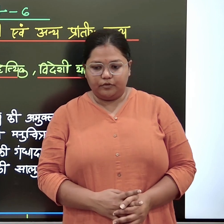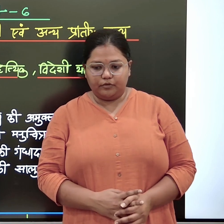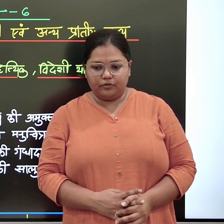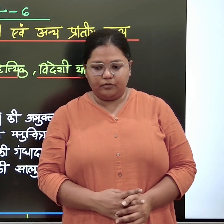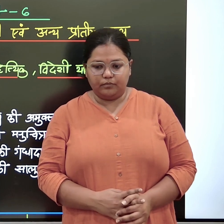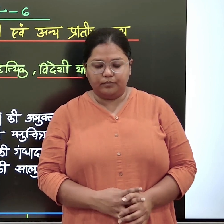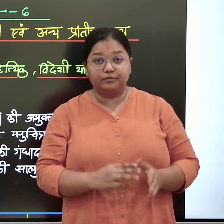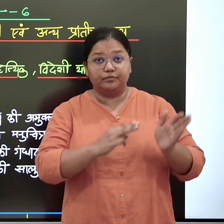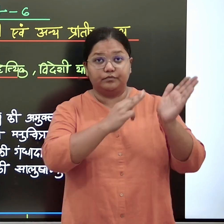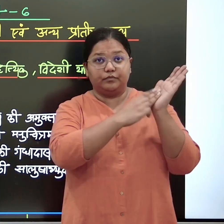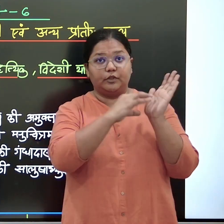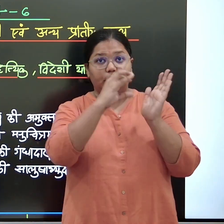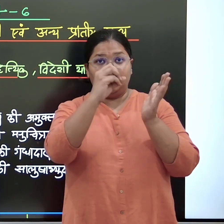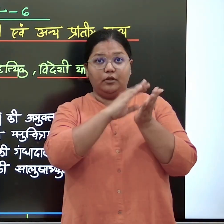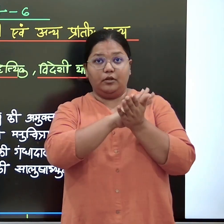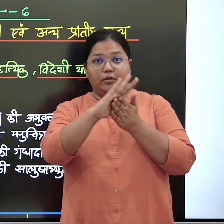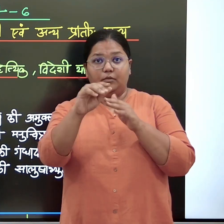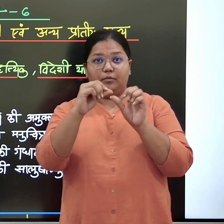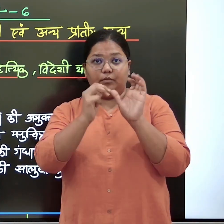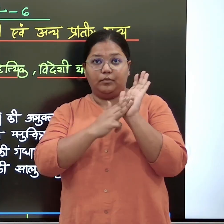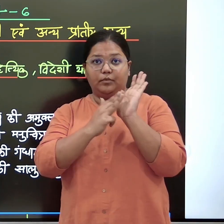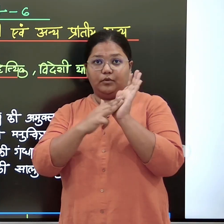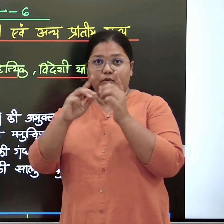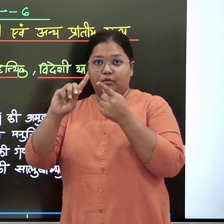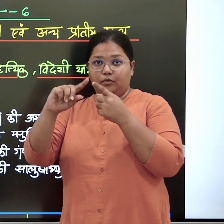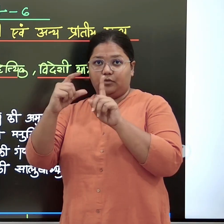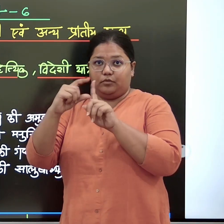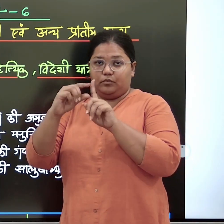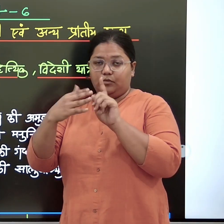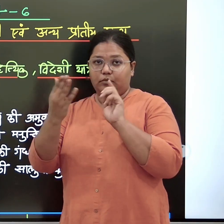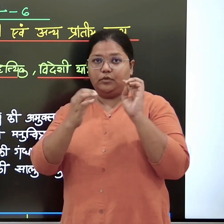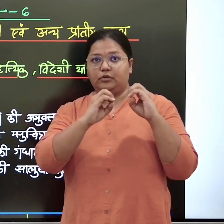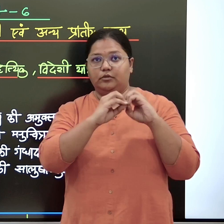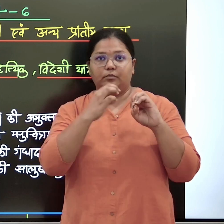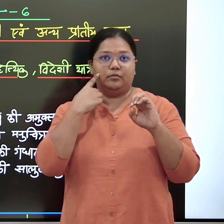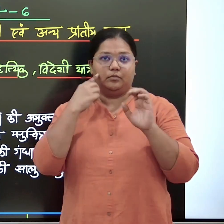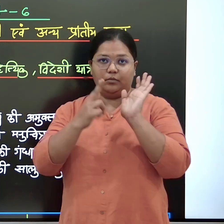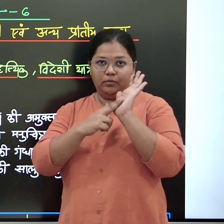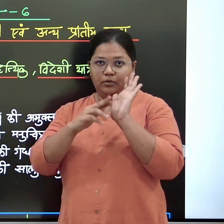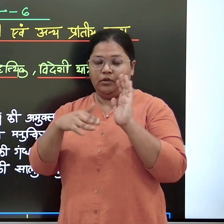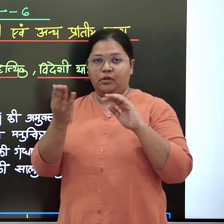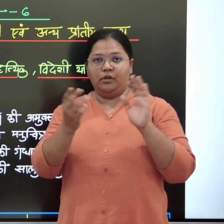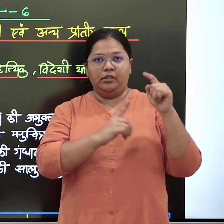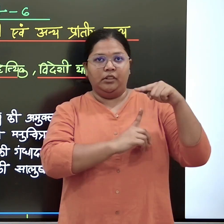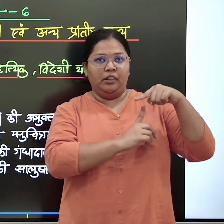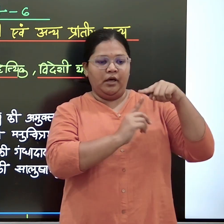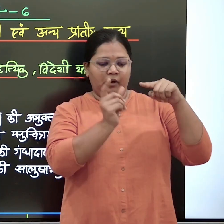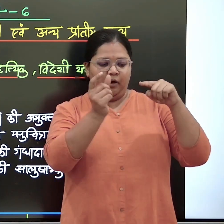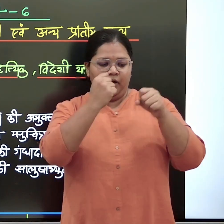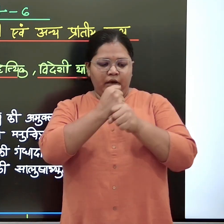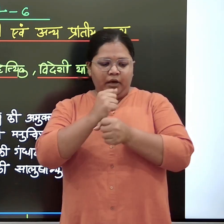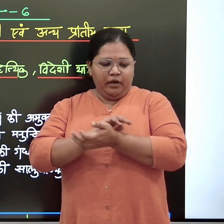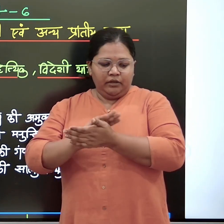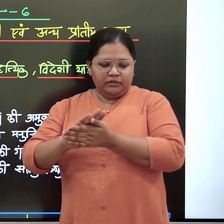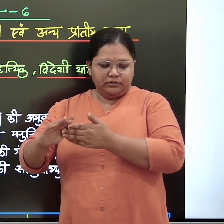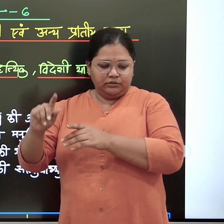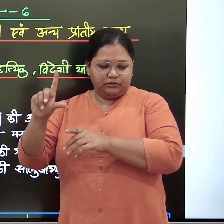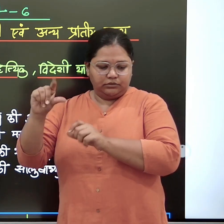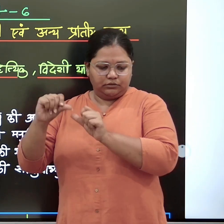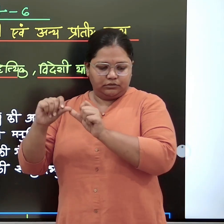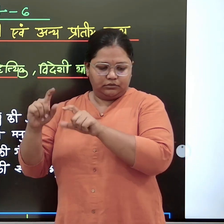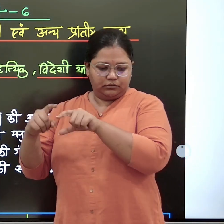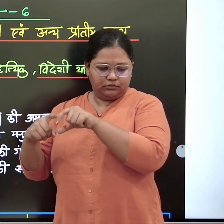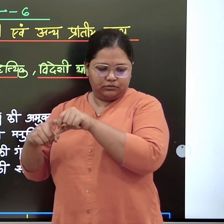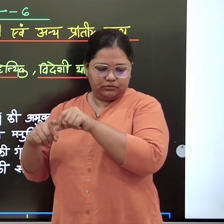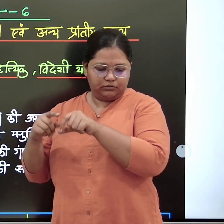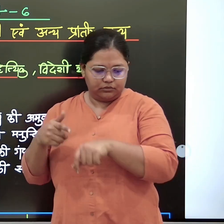वो उनके अधीन आ गए और अपना धर्म बदल दिया, वे इस्लाम धर्म कबूल कर लिए थे,